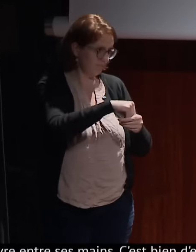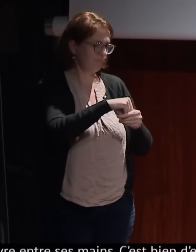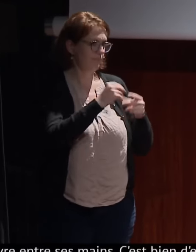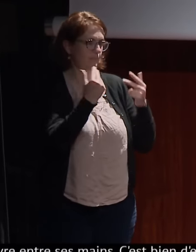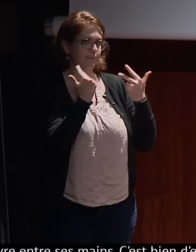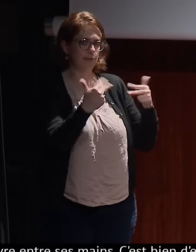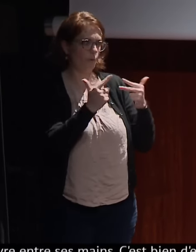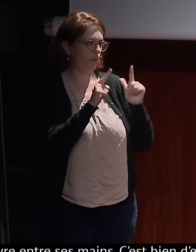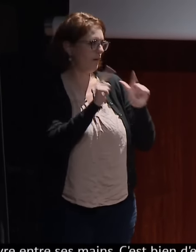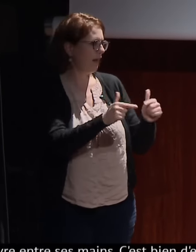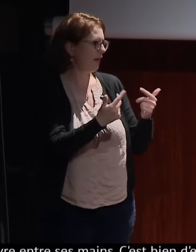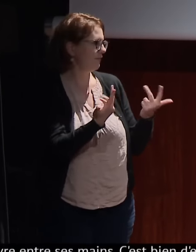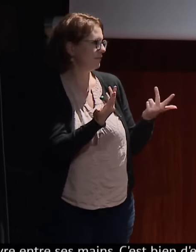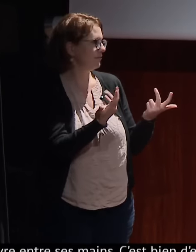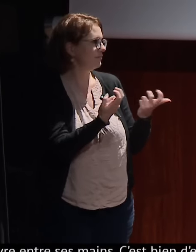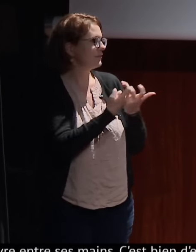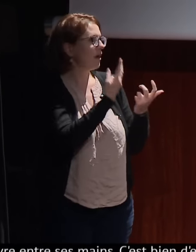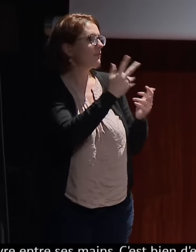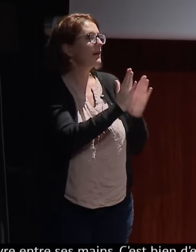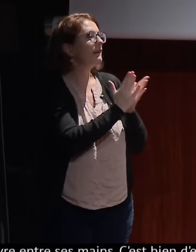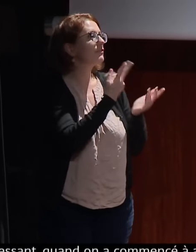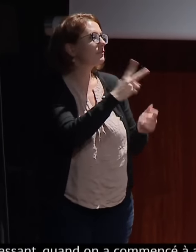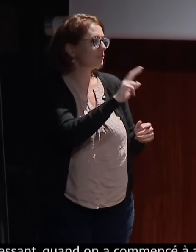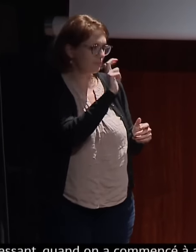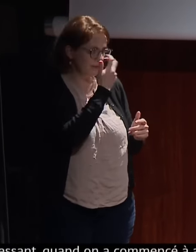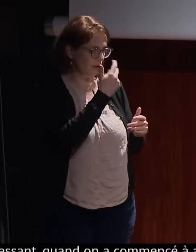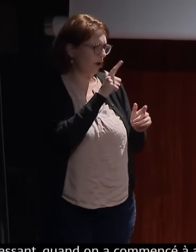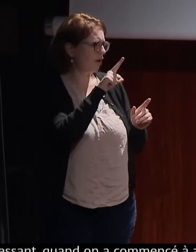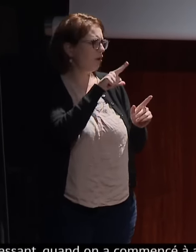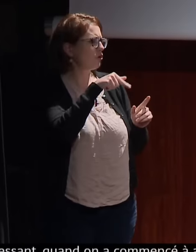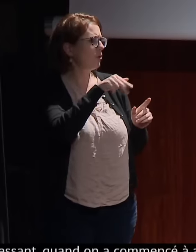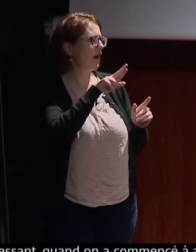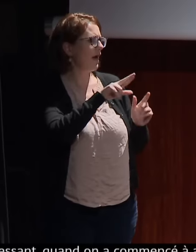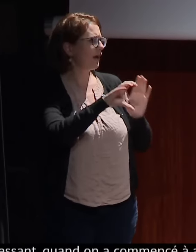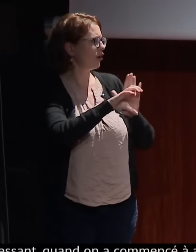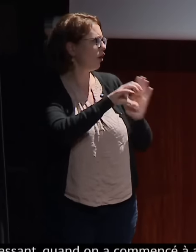moyens technologiques, donc il faut vraiment